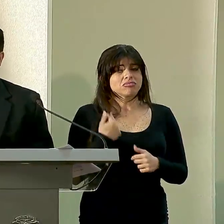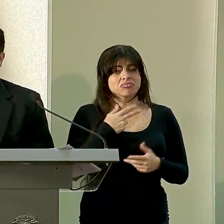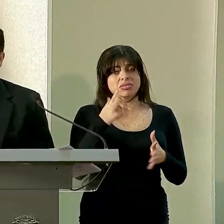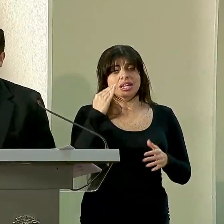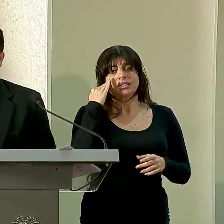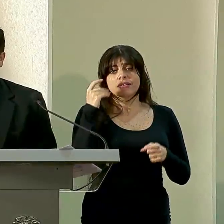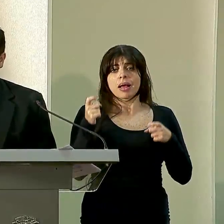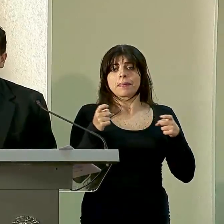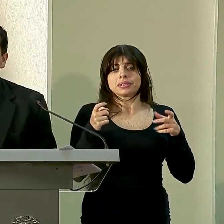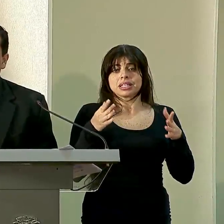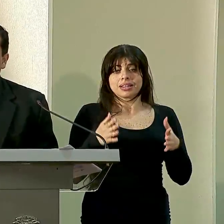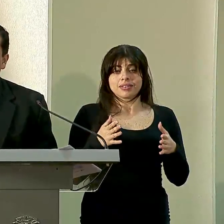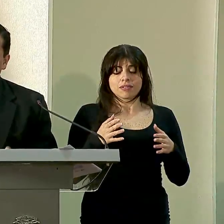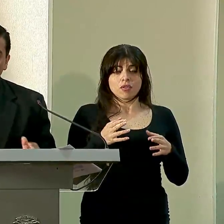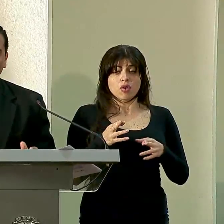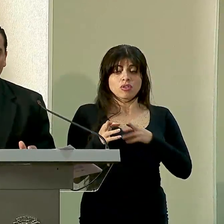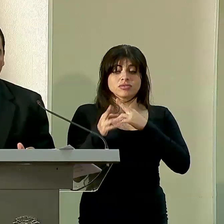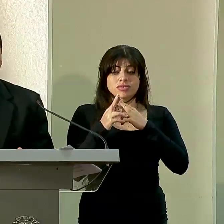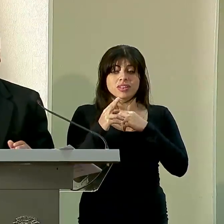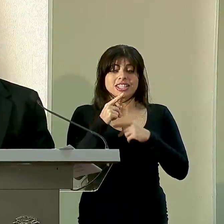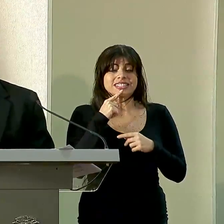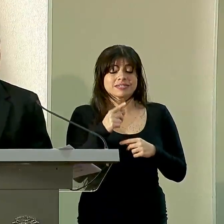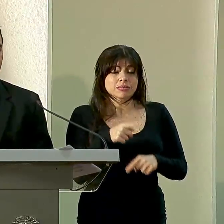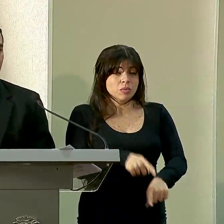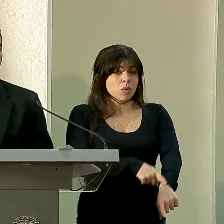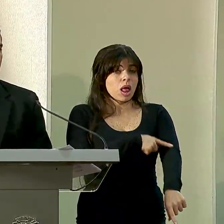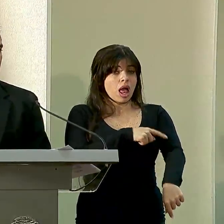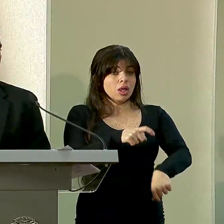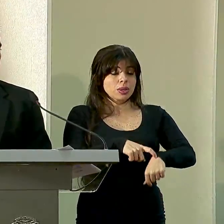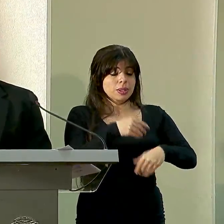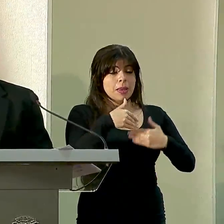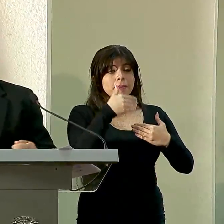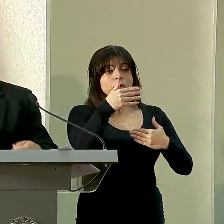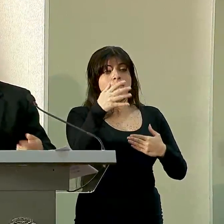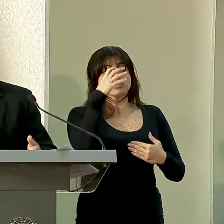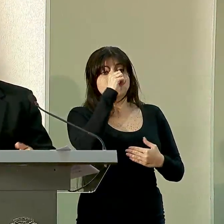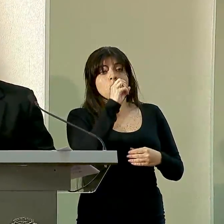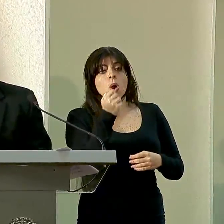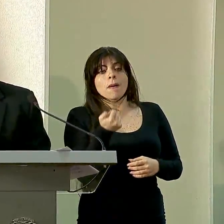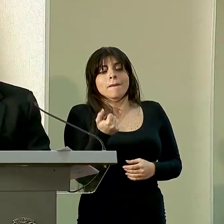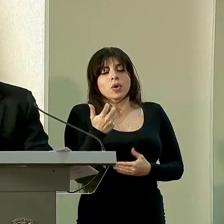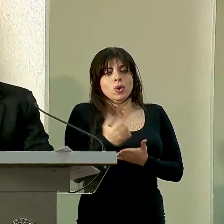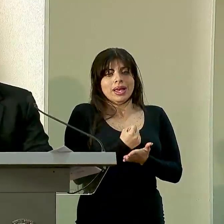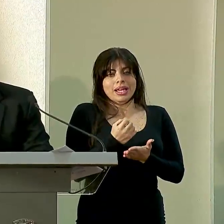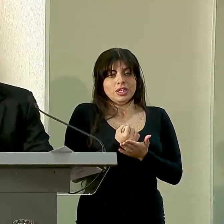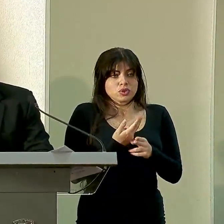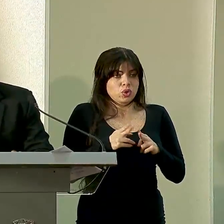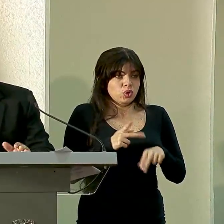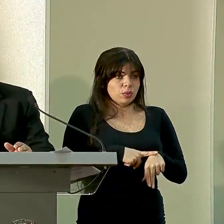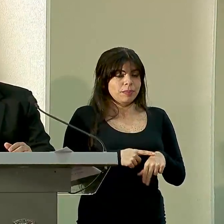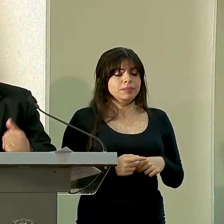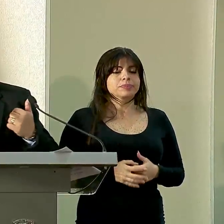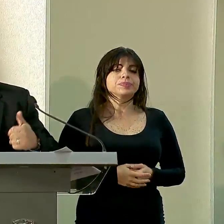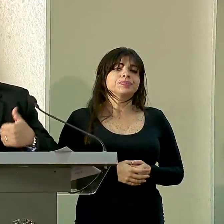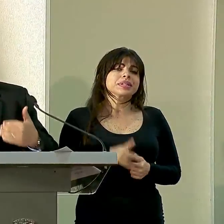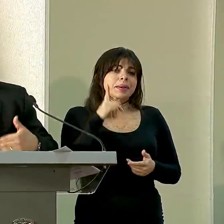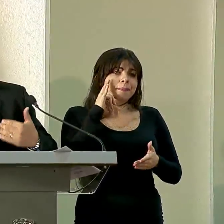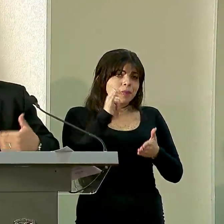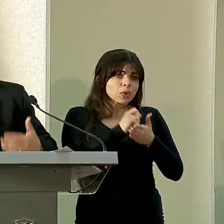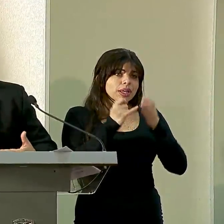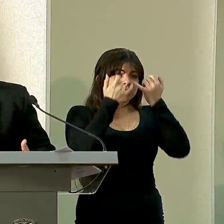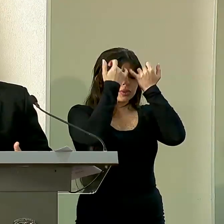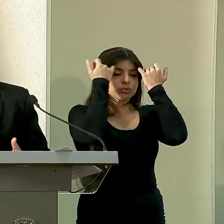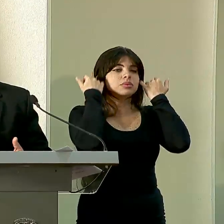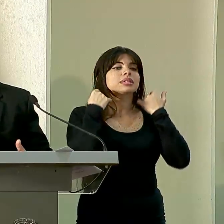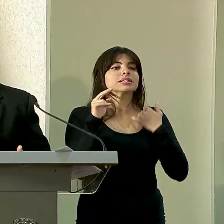sabemos que administrativamente los efectos son o de muy largo alcance, ¿verdad? O generan poco ingreso en el corto plazo. Y es por eso que en